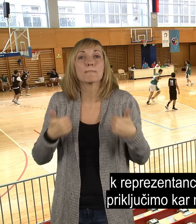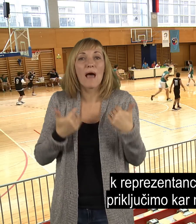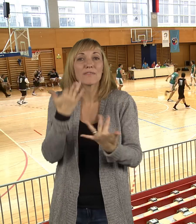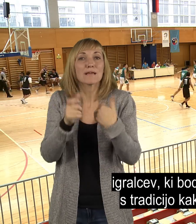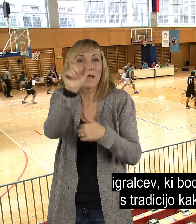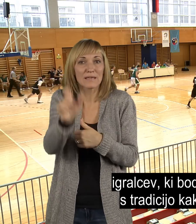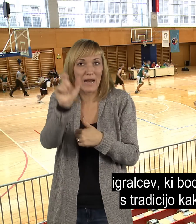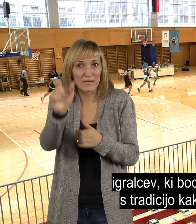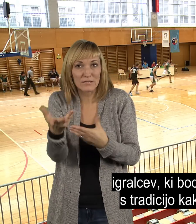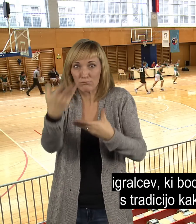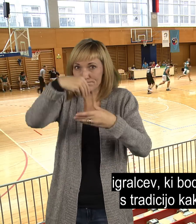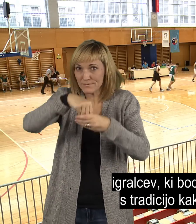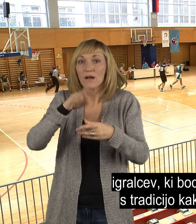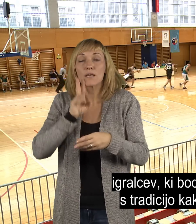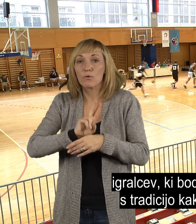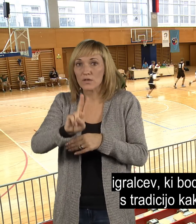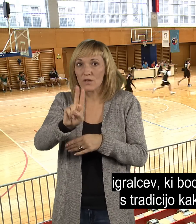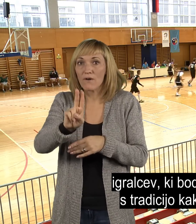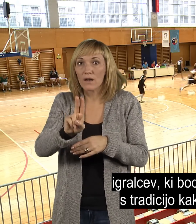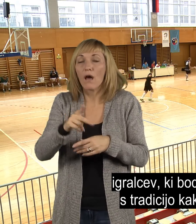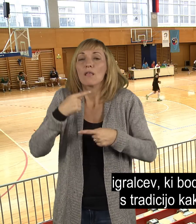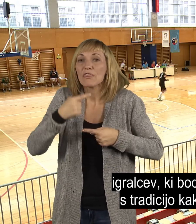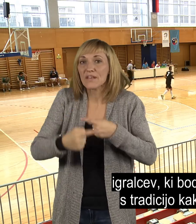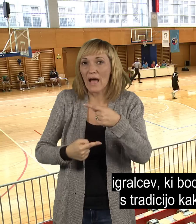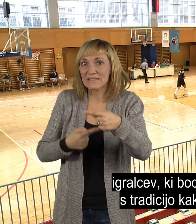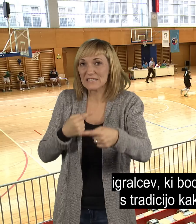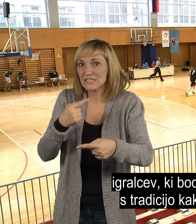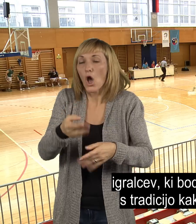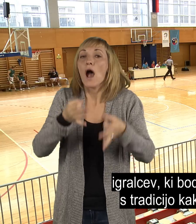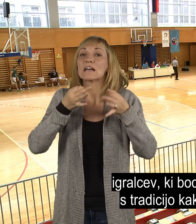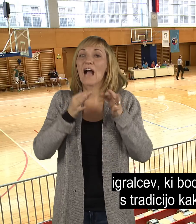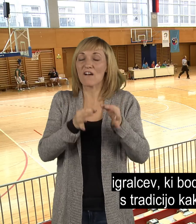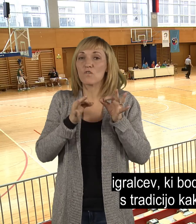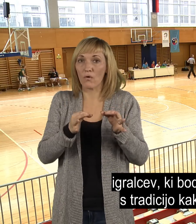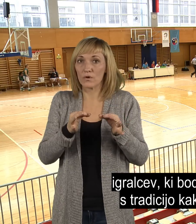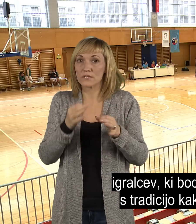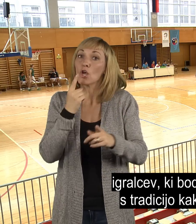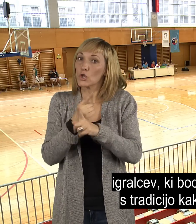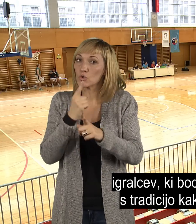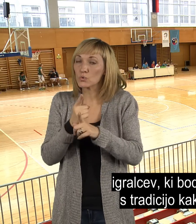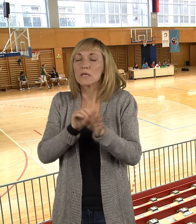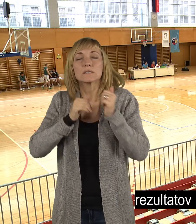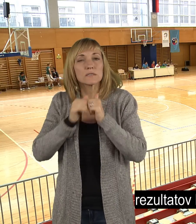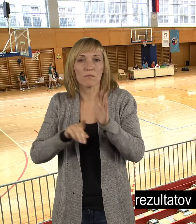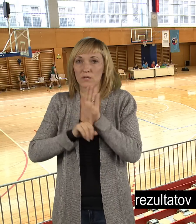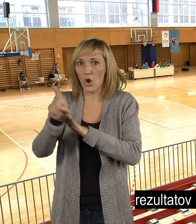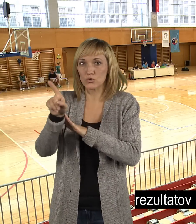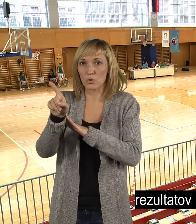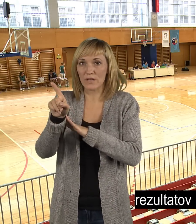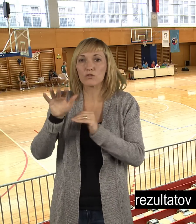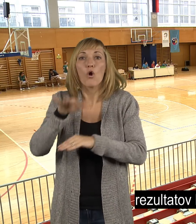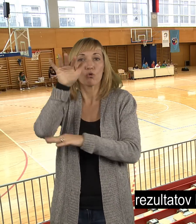novih mladih igralcev, ki bodo lahko nadaljevali z tradicijo kakovosti in izjemnih